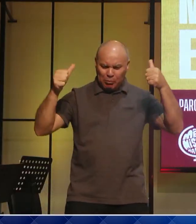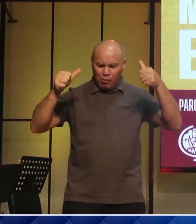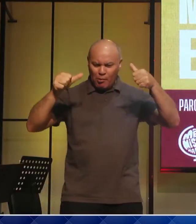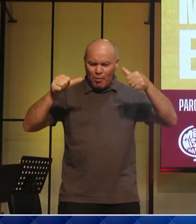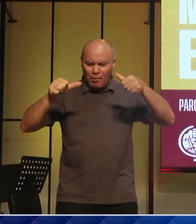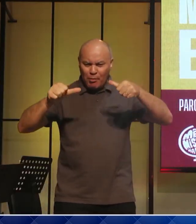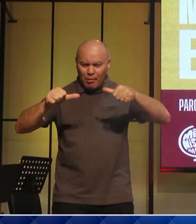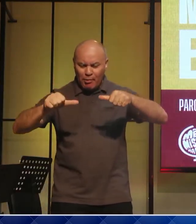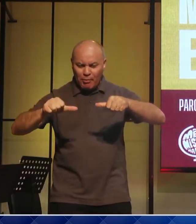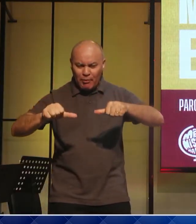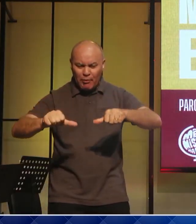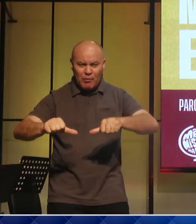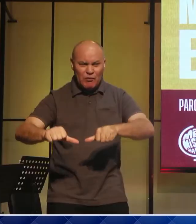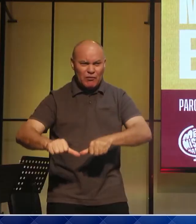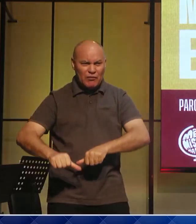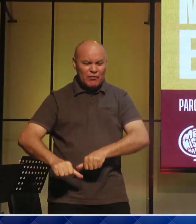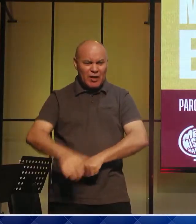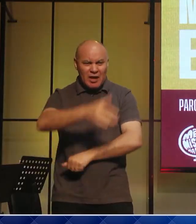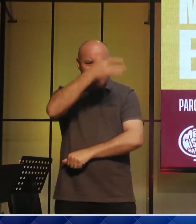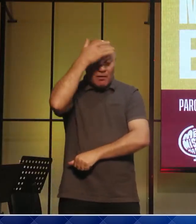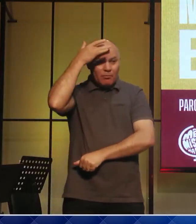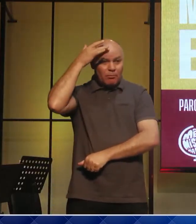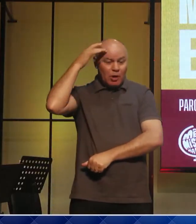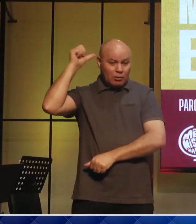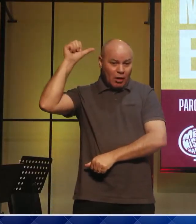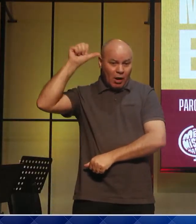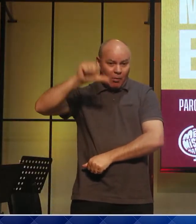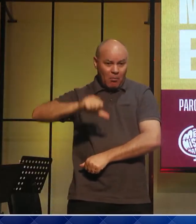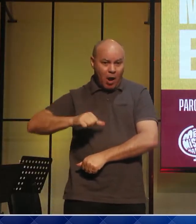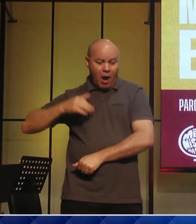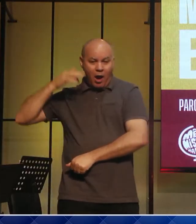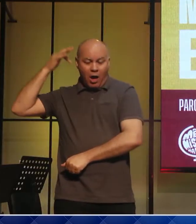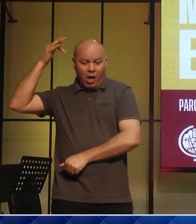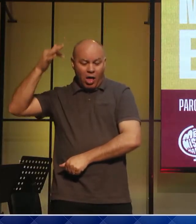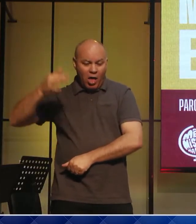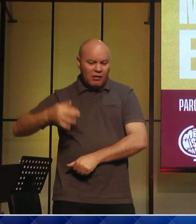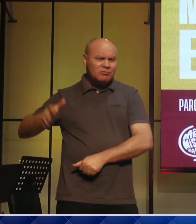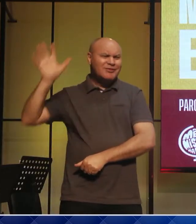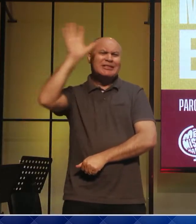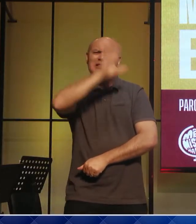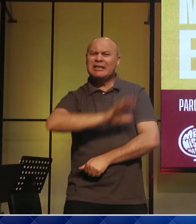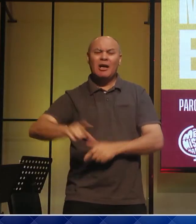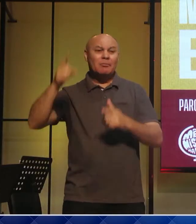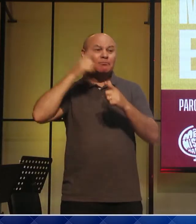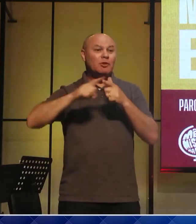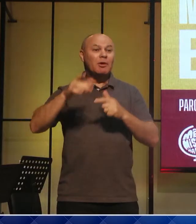psicológicos, filosóficos, geral.